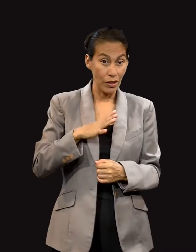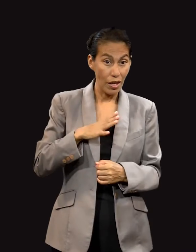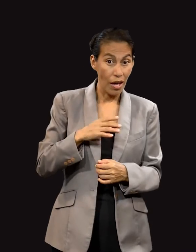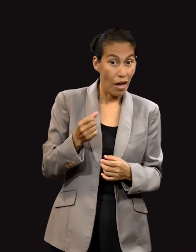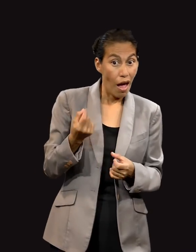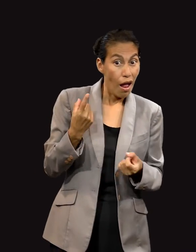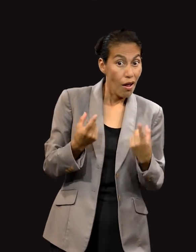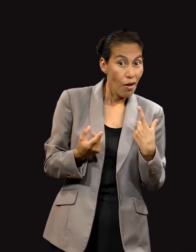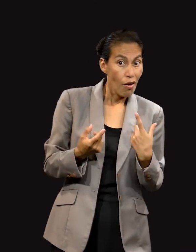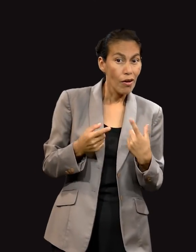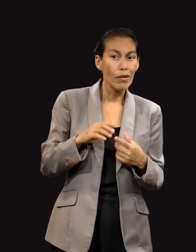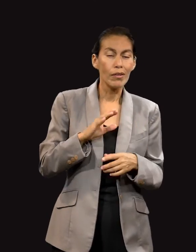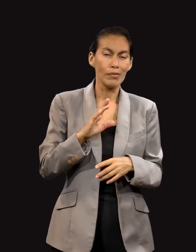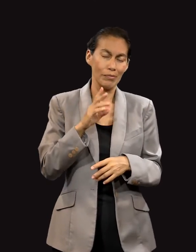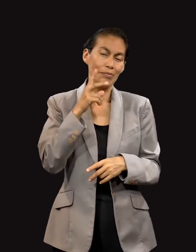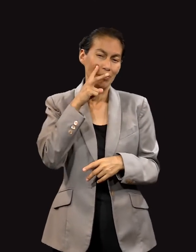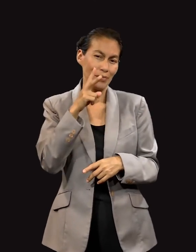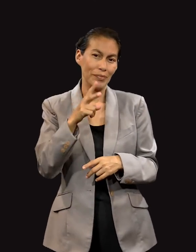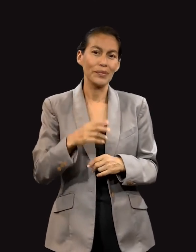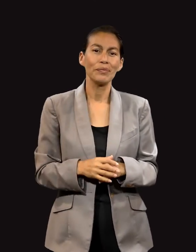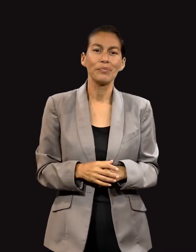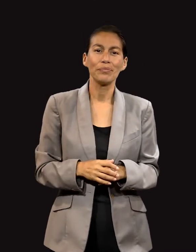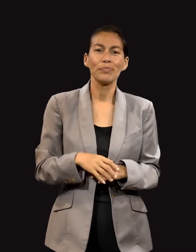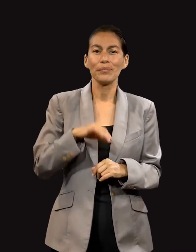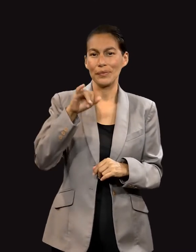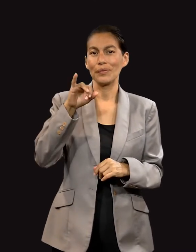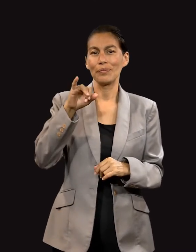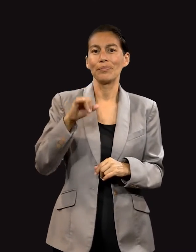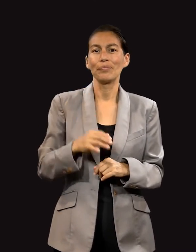algo, pero ya vamos a verlas.